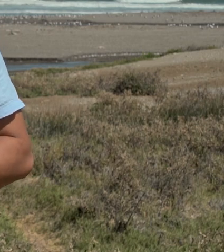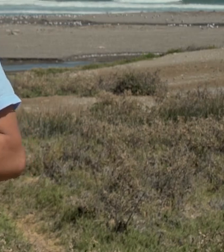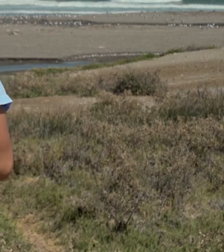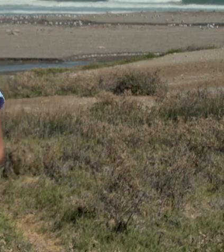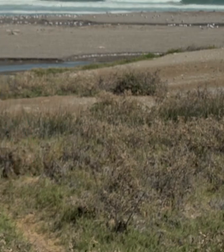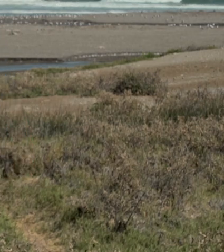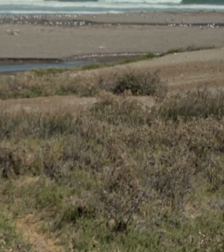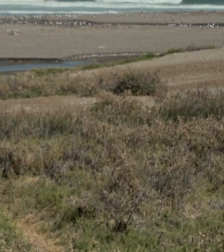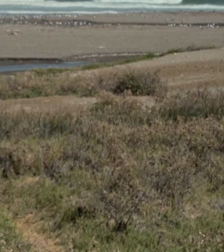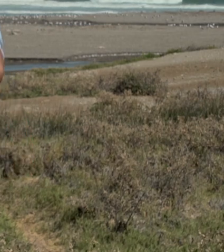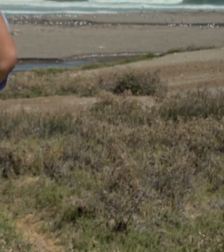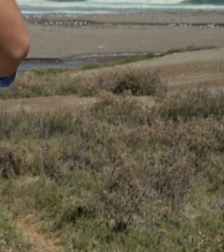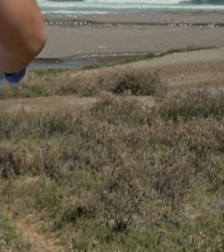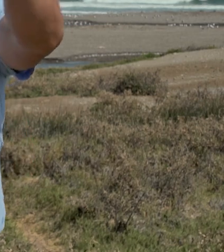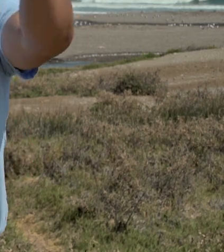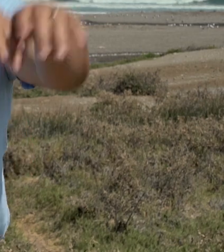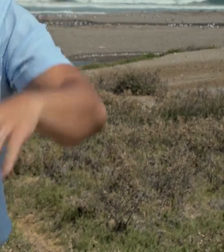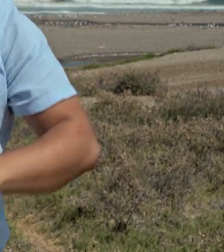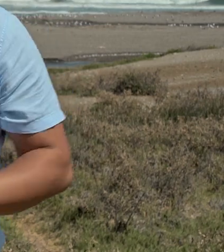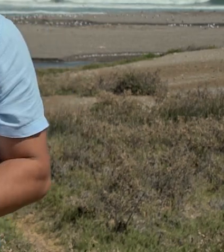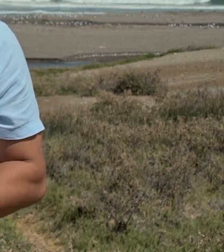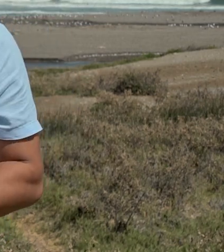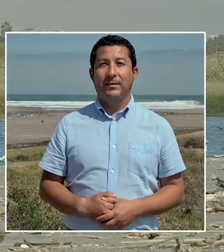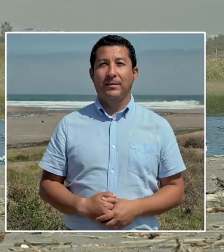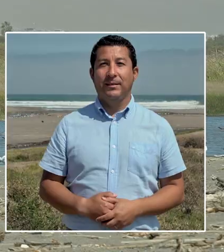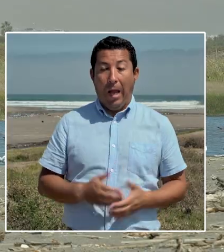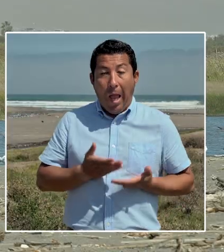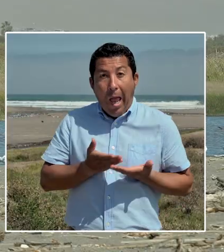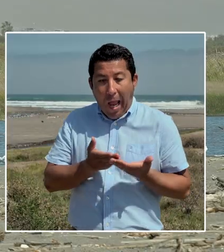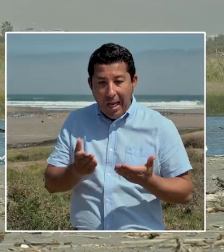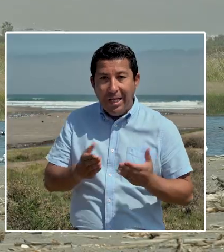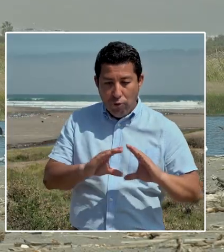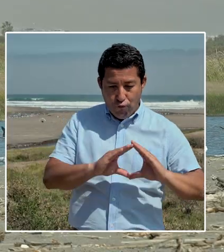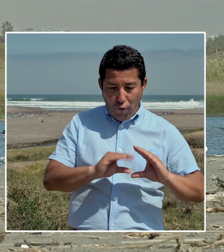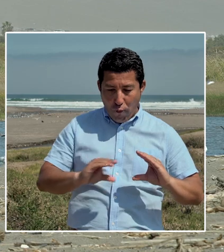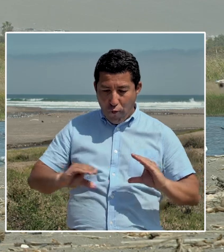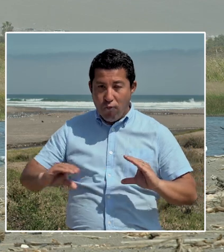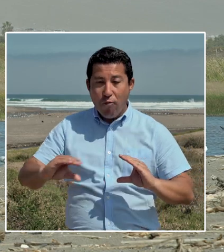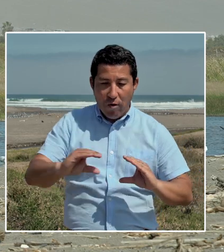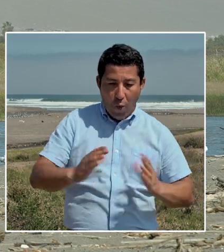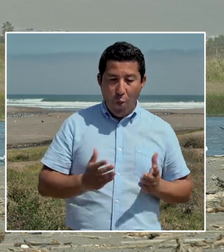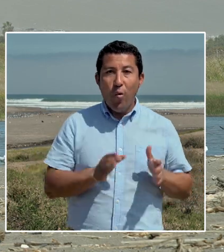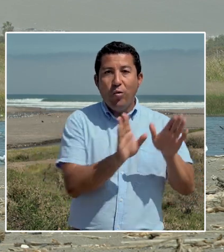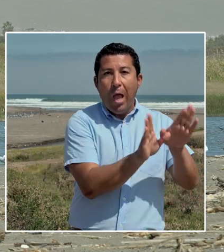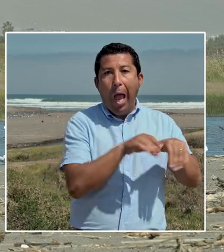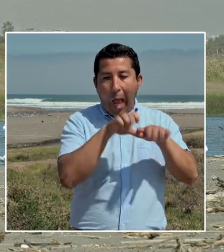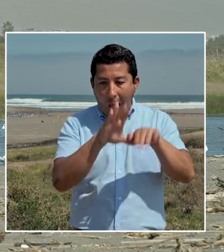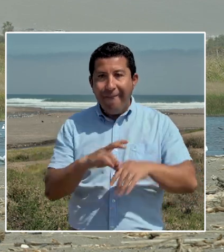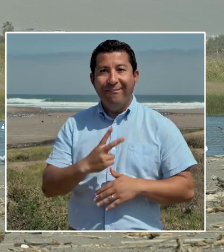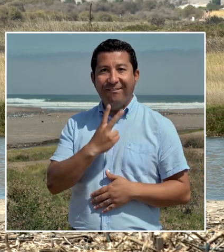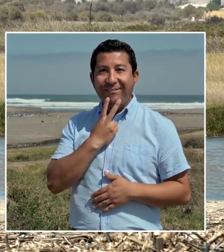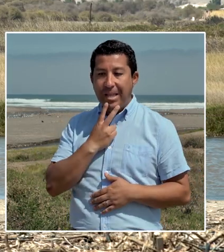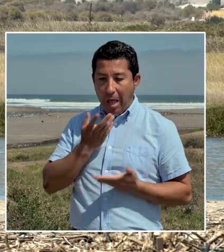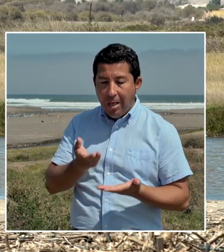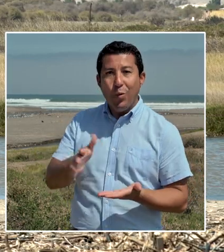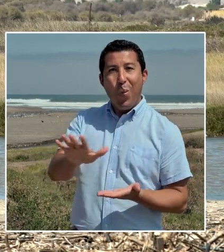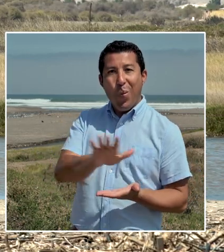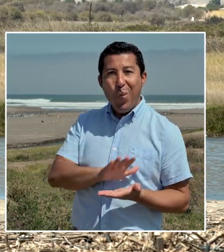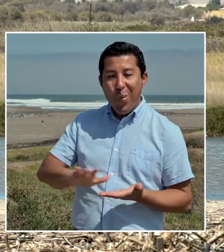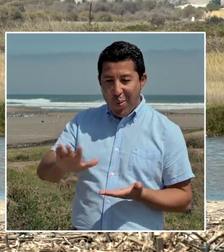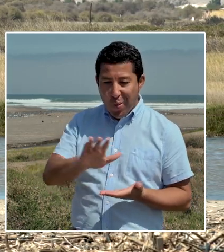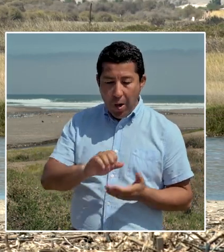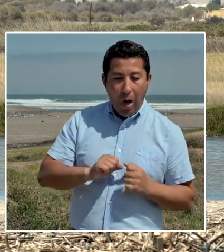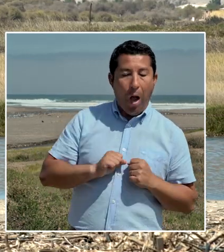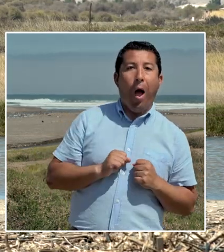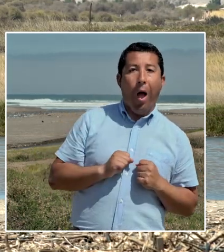hacia el sur aunque en el humedal también hay aves que viven allí permanentemente